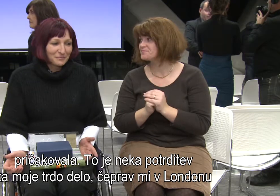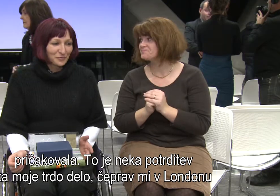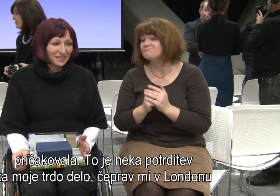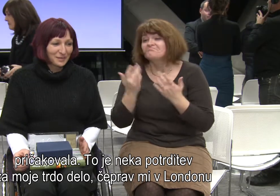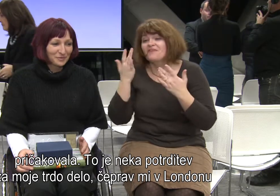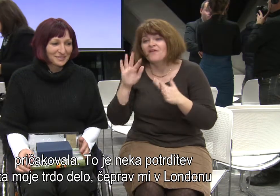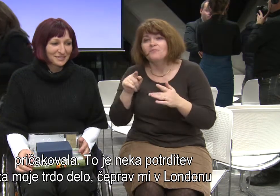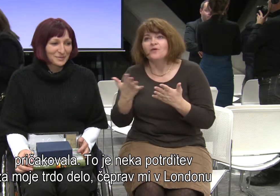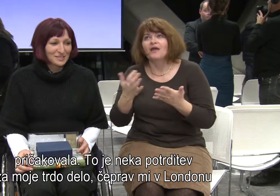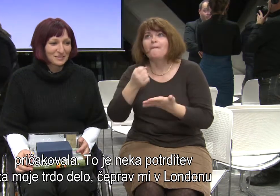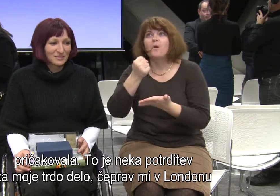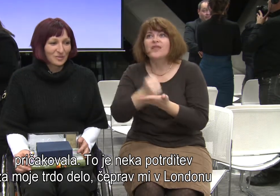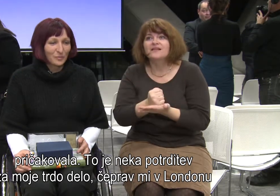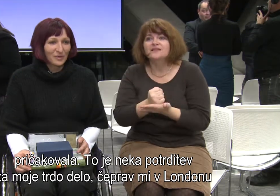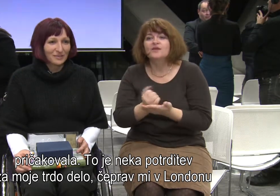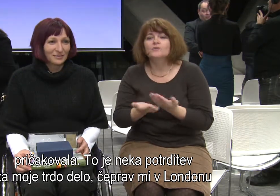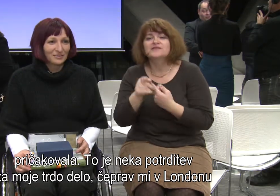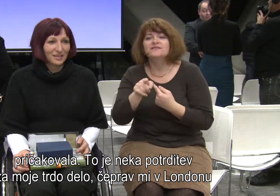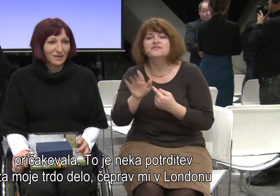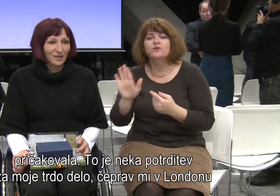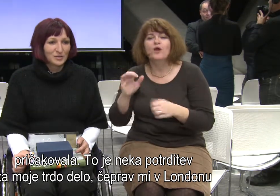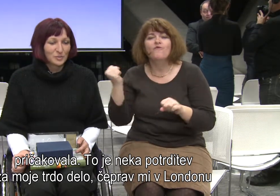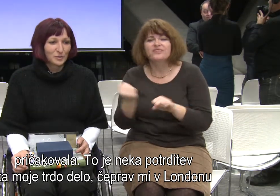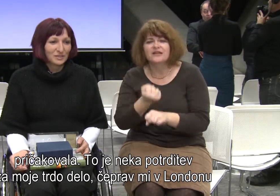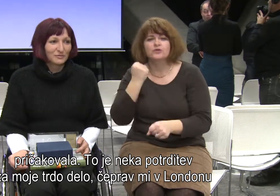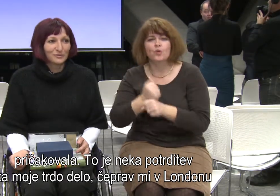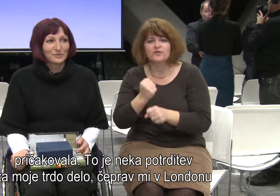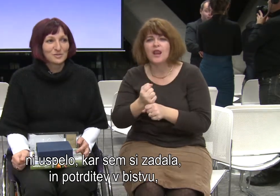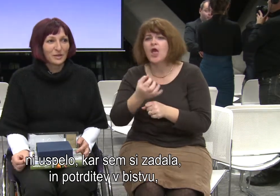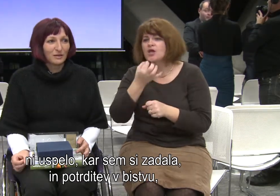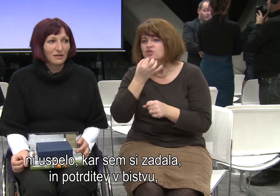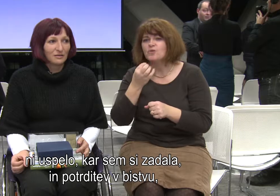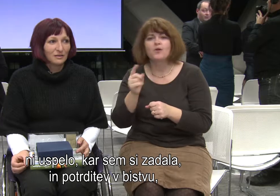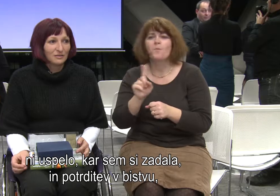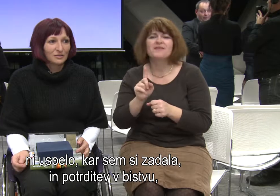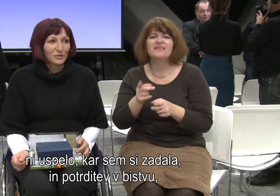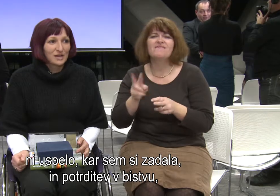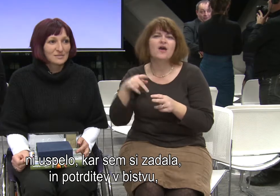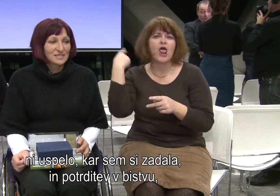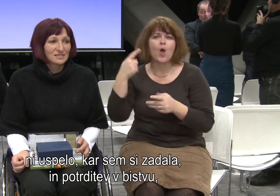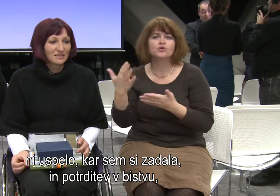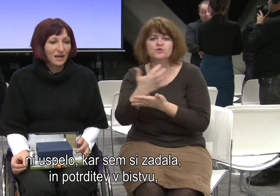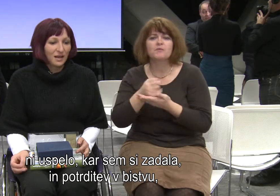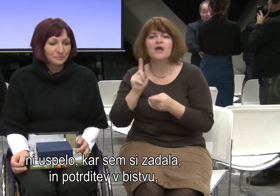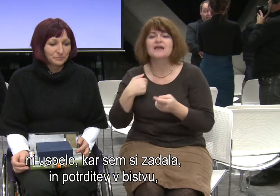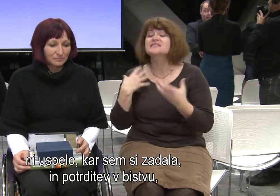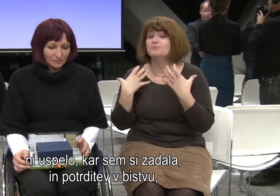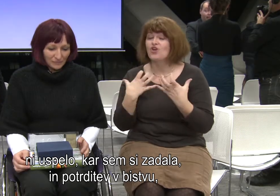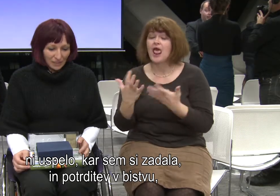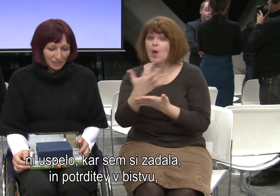Ne vem, to je neka potrditev za tisto moje trdo delo, čeprav mi ni v Londonu uspelo to, kaj sem si